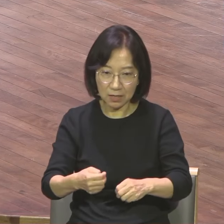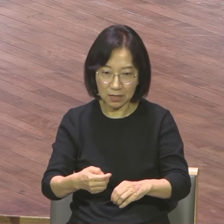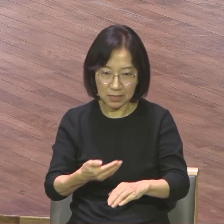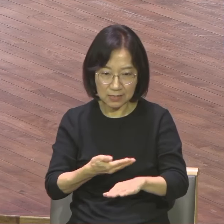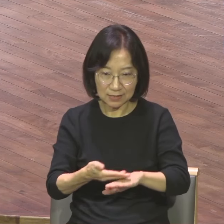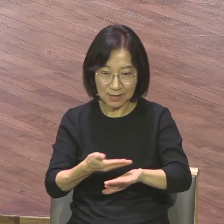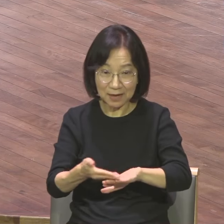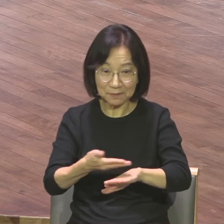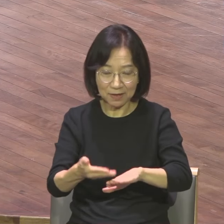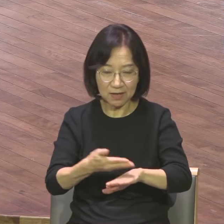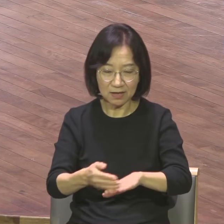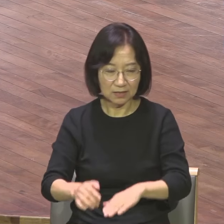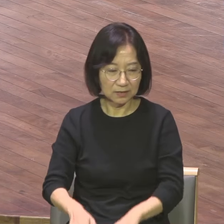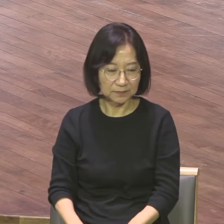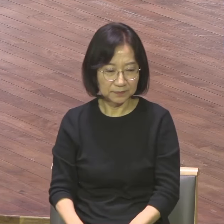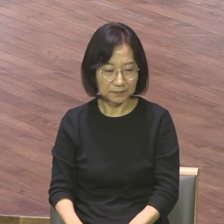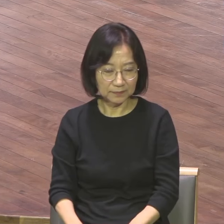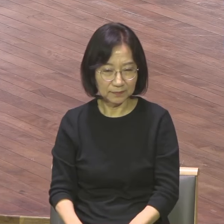그 사람들이